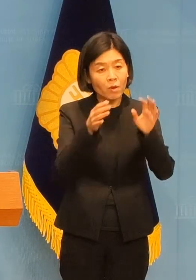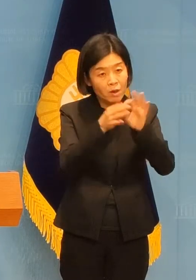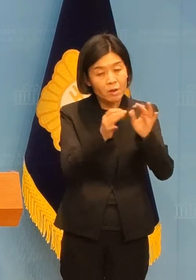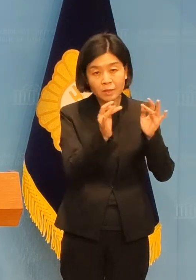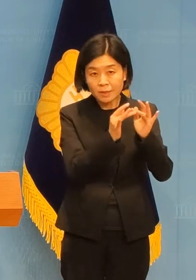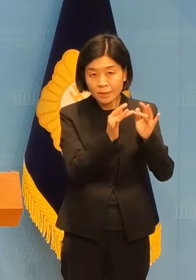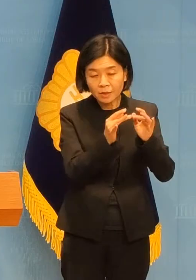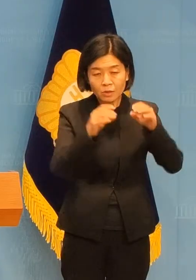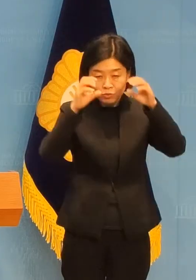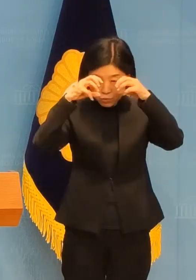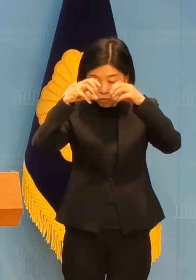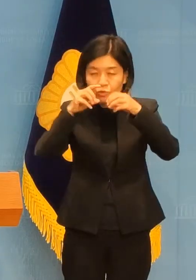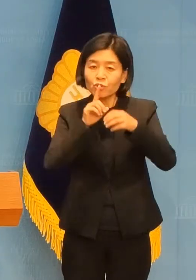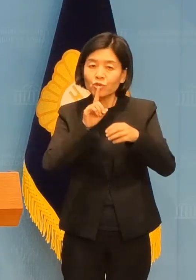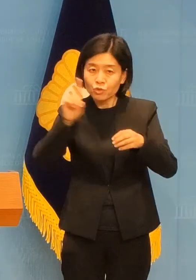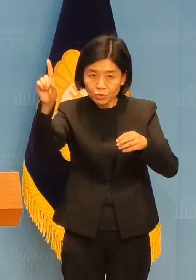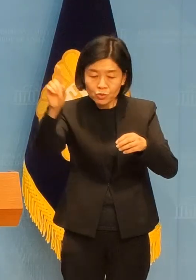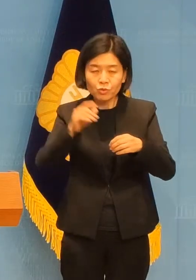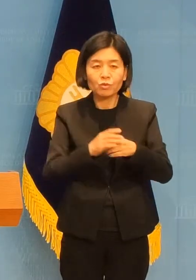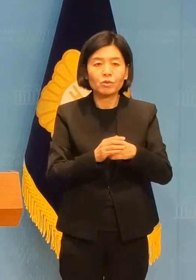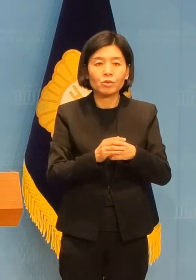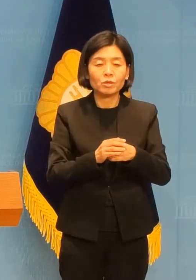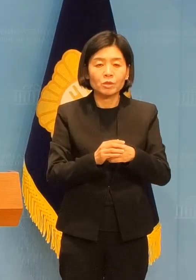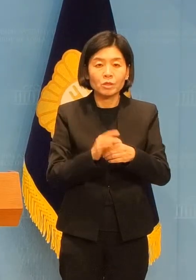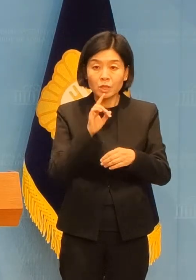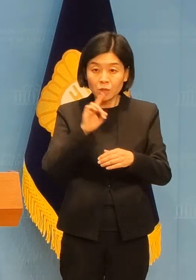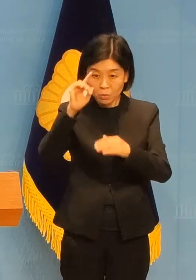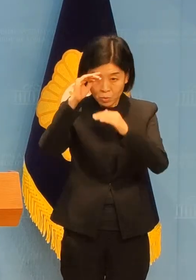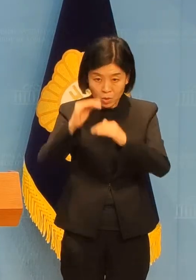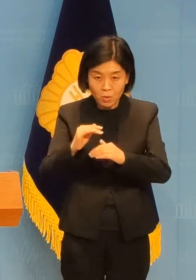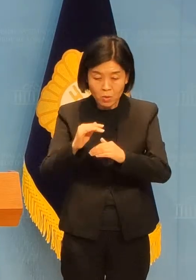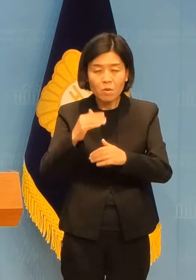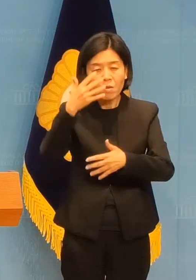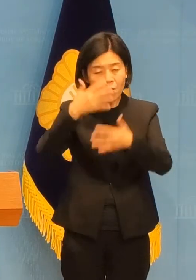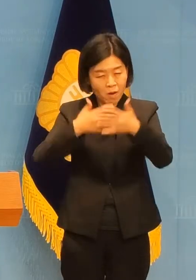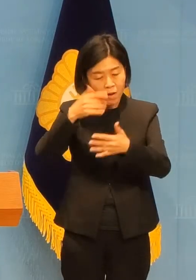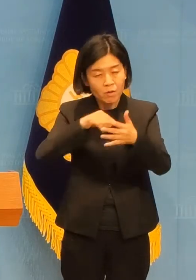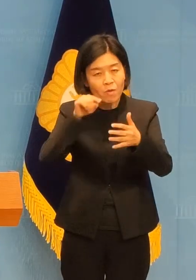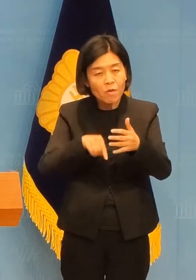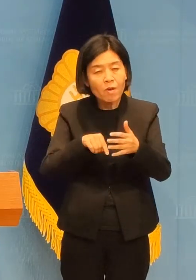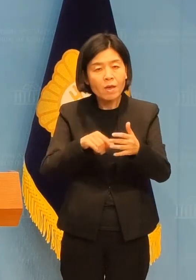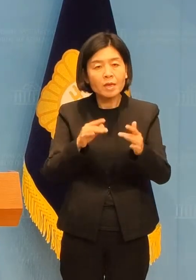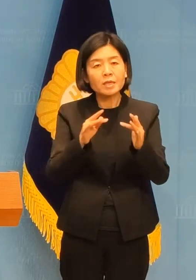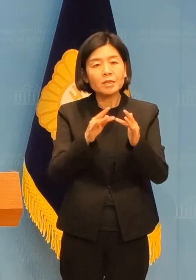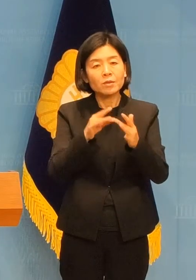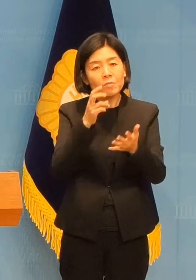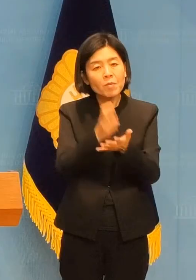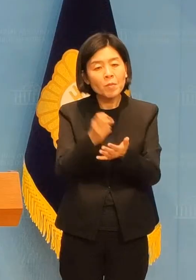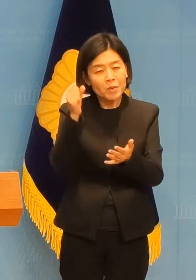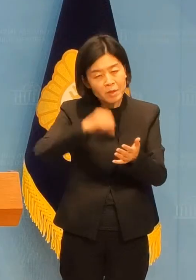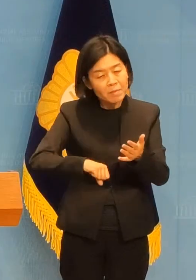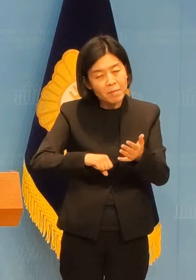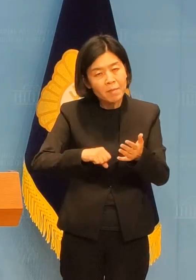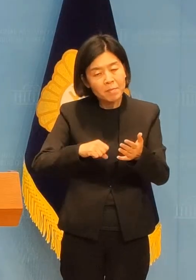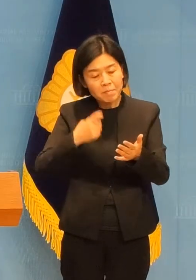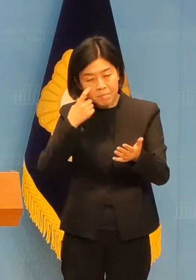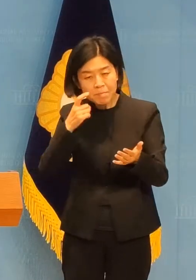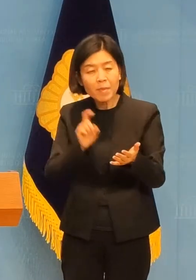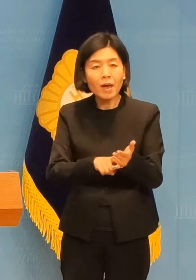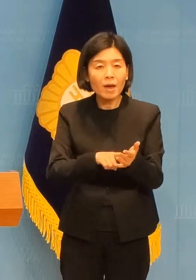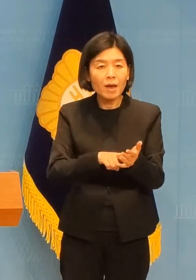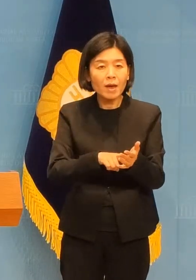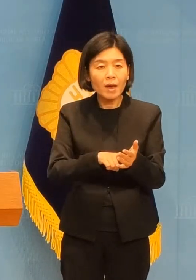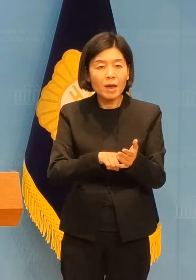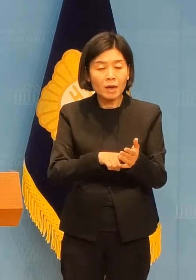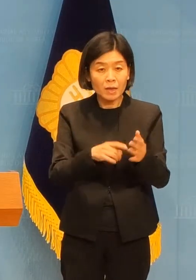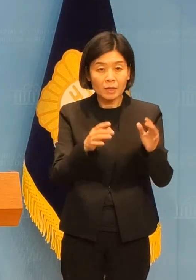구글에 신고하였습니다. 또한 그동안 신고해온 영상들 중 플랫폼 규정을 위반한 사실이 확인된 1개 채널에